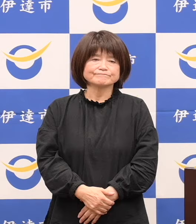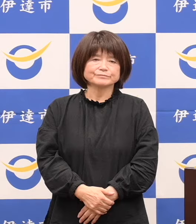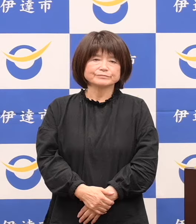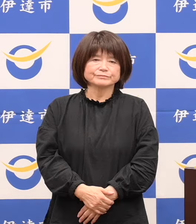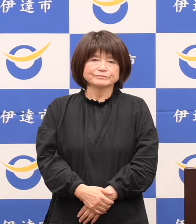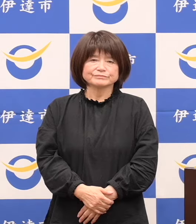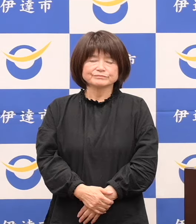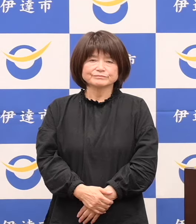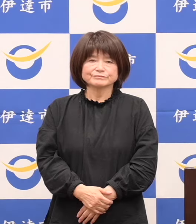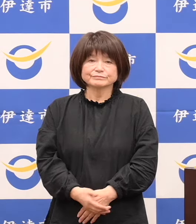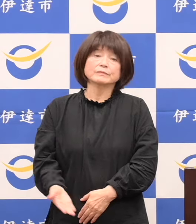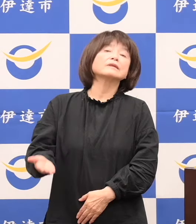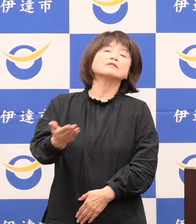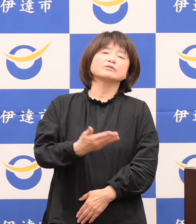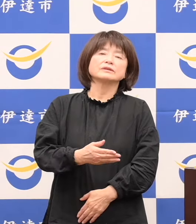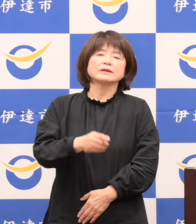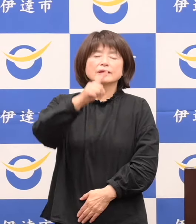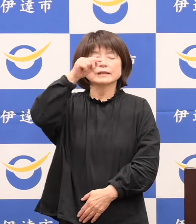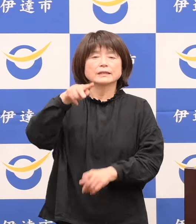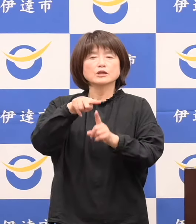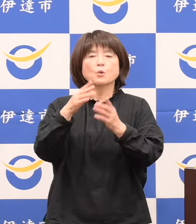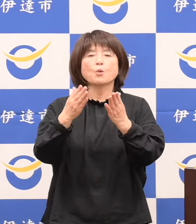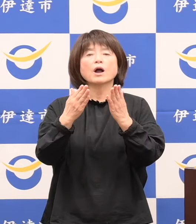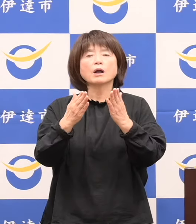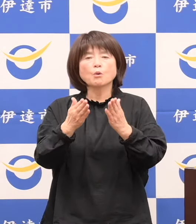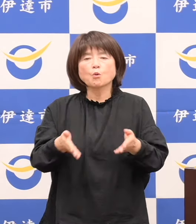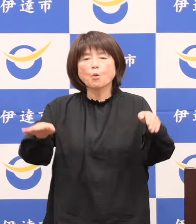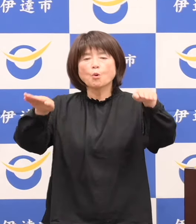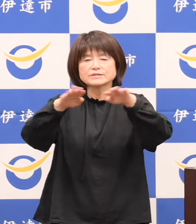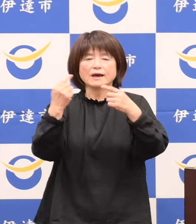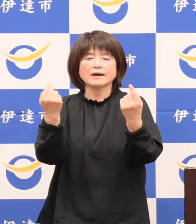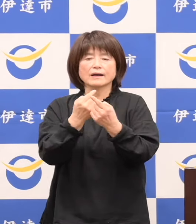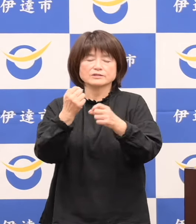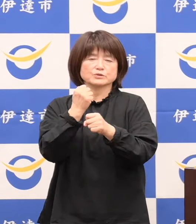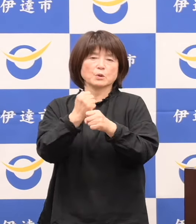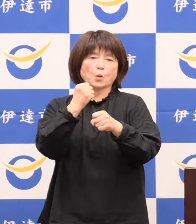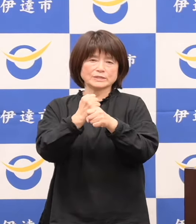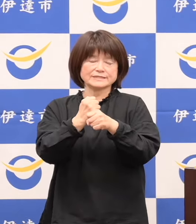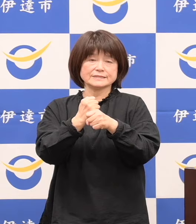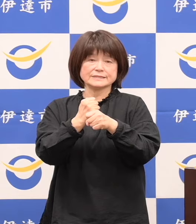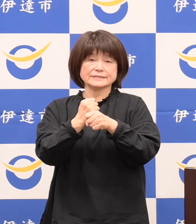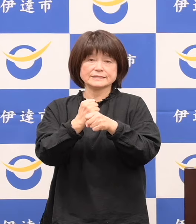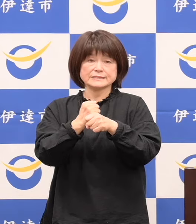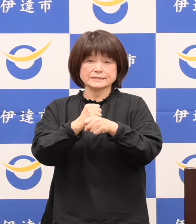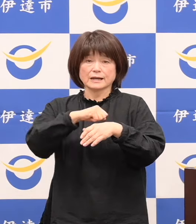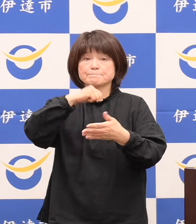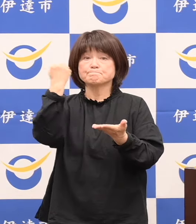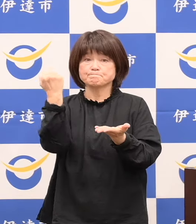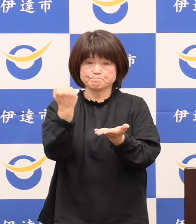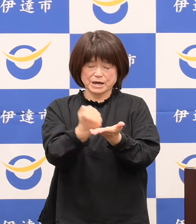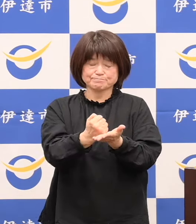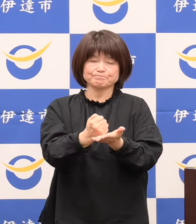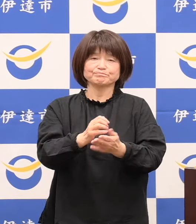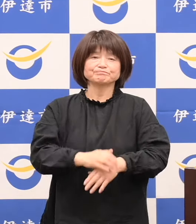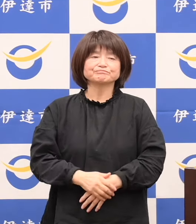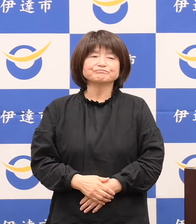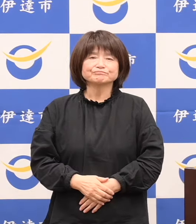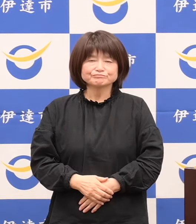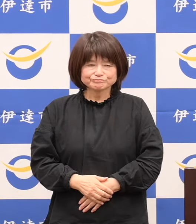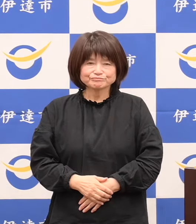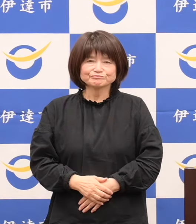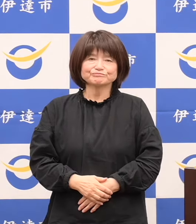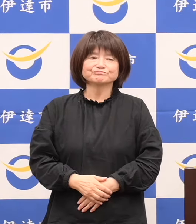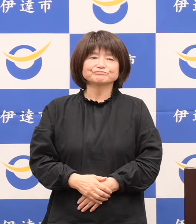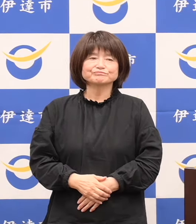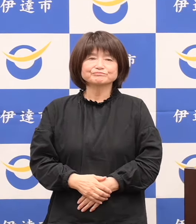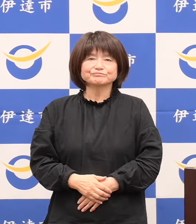続きまして伊達小学校校舎改築工事が竣工いたしております。これによりま